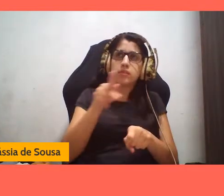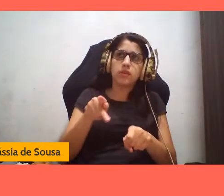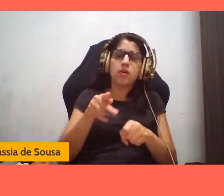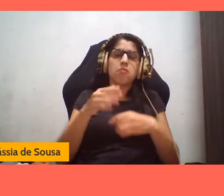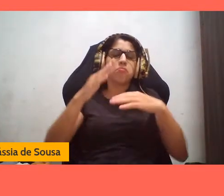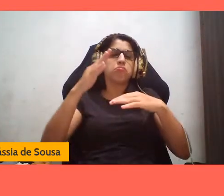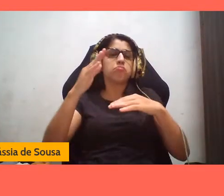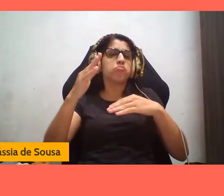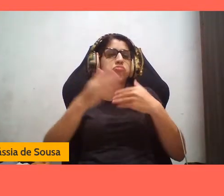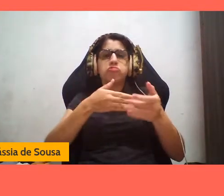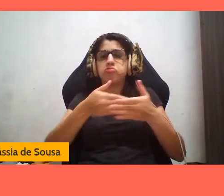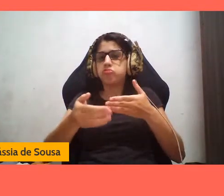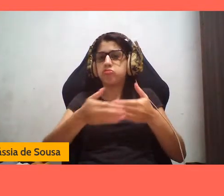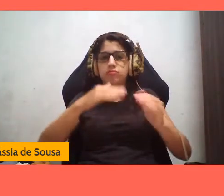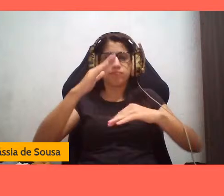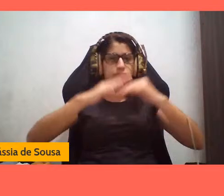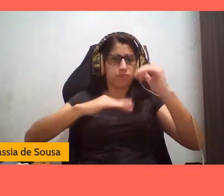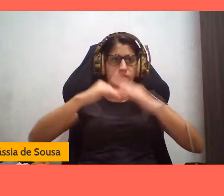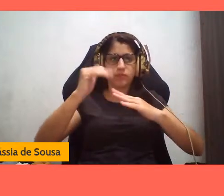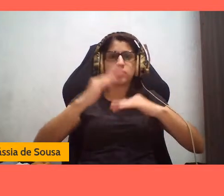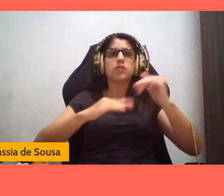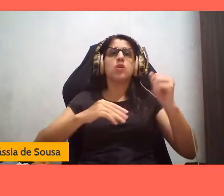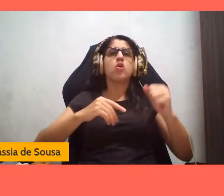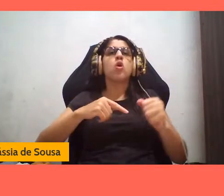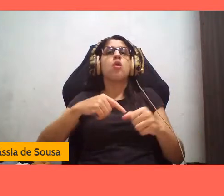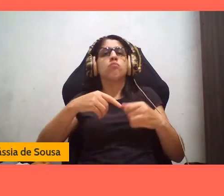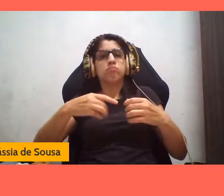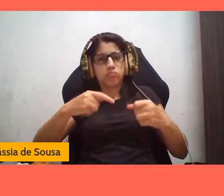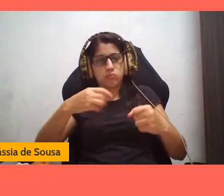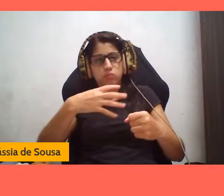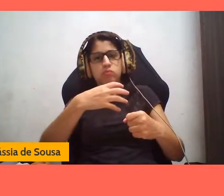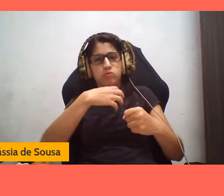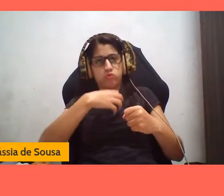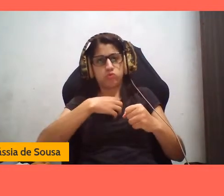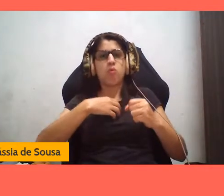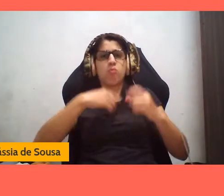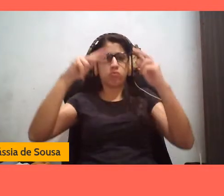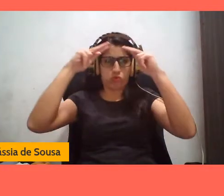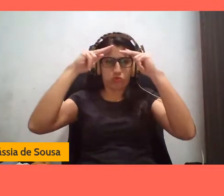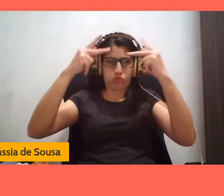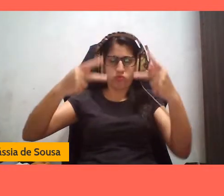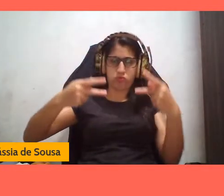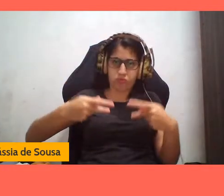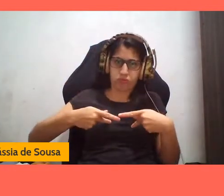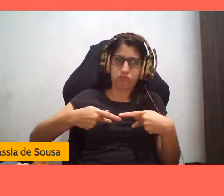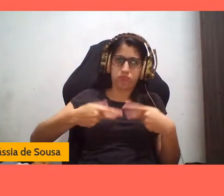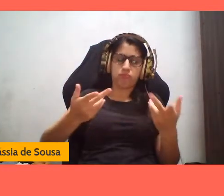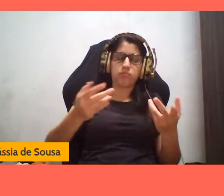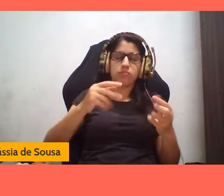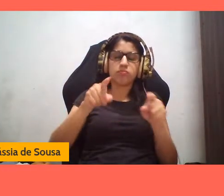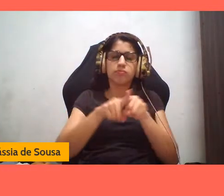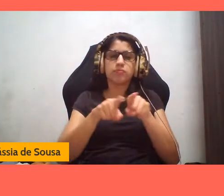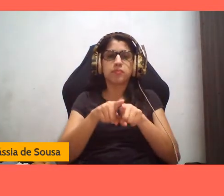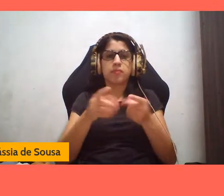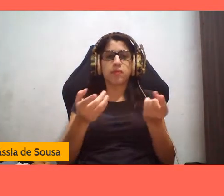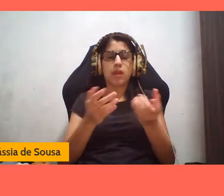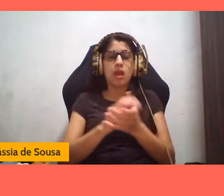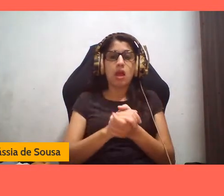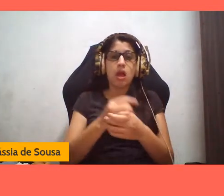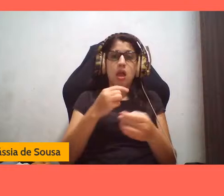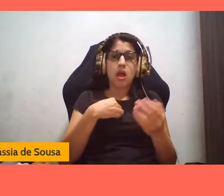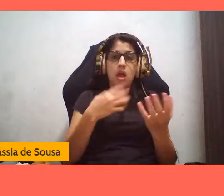profissionais, somos seres humanos. Eu quero assumir a minha condição